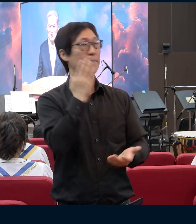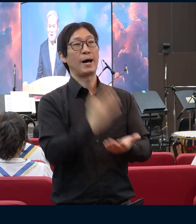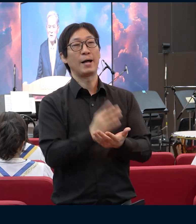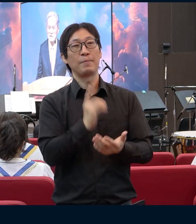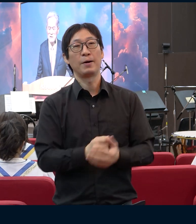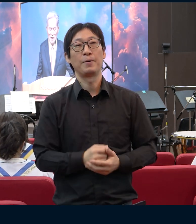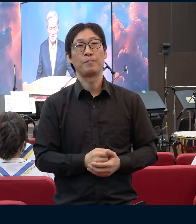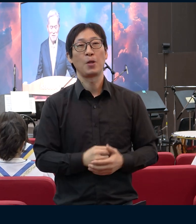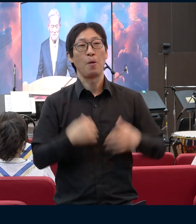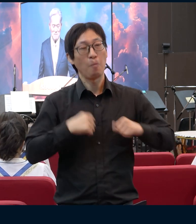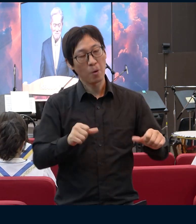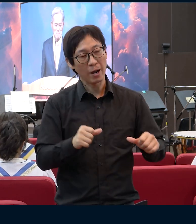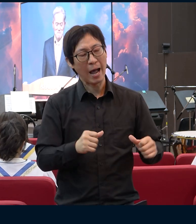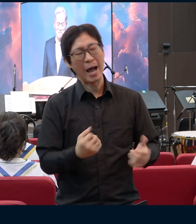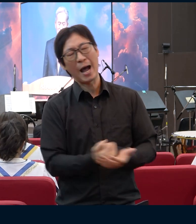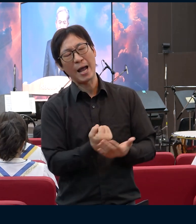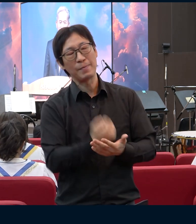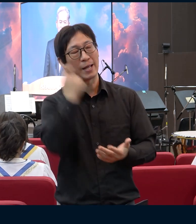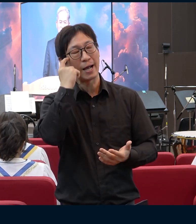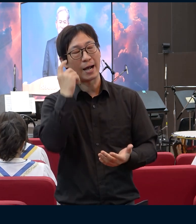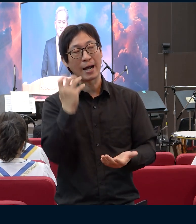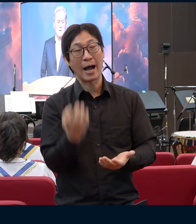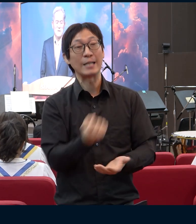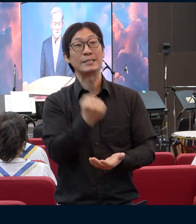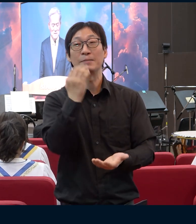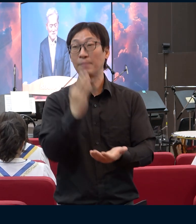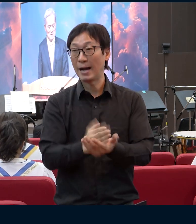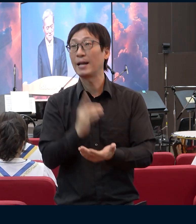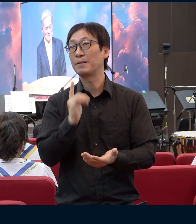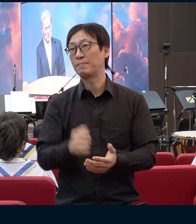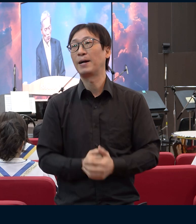포기하고 미련이 남아있는 게 아니에요.